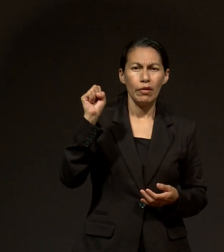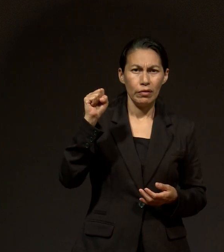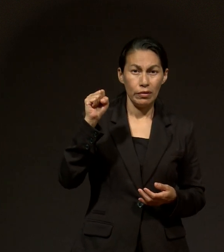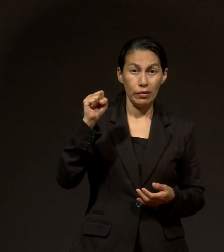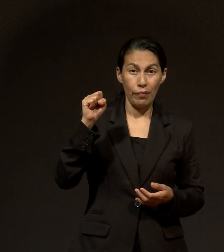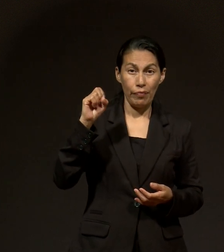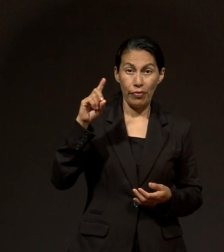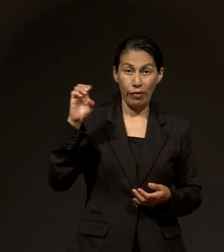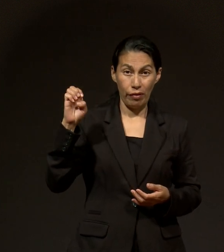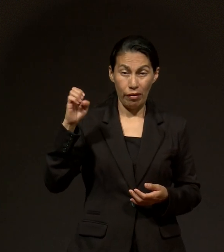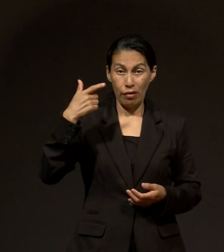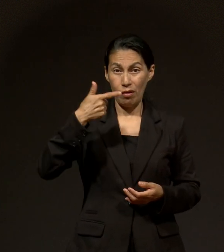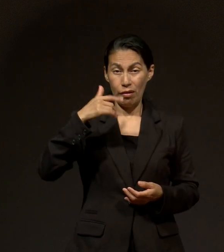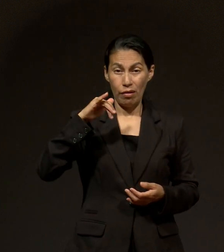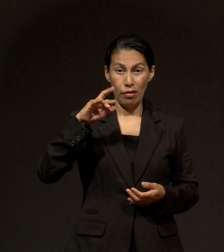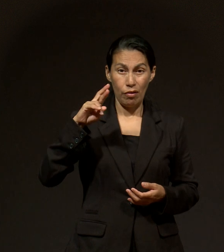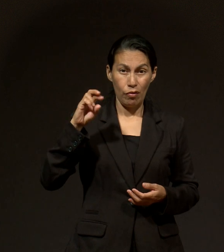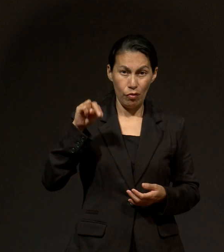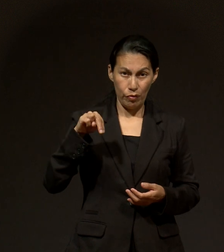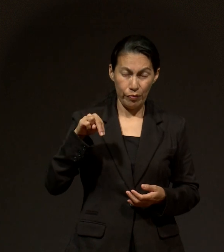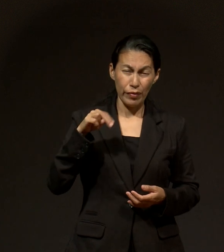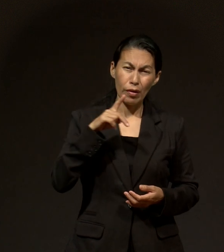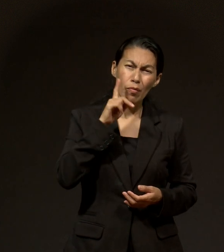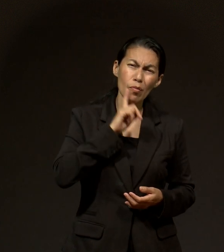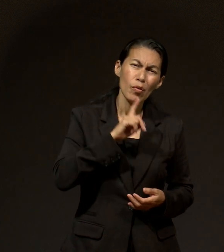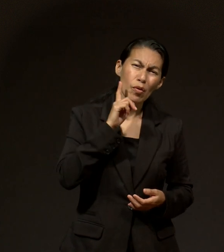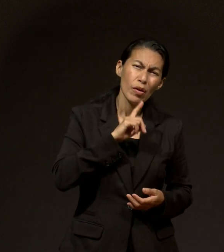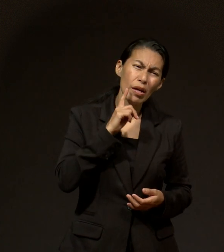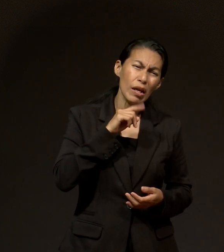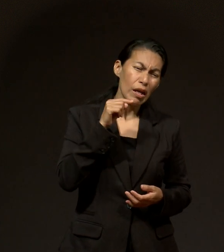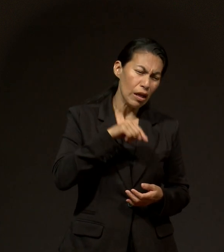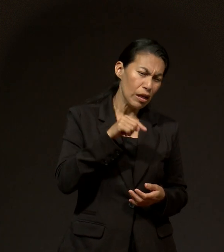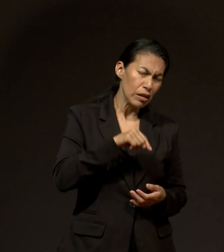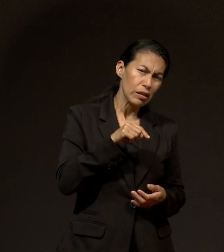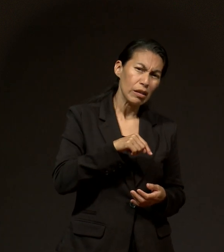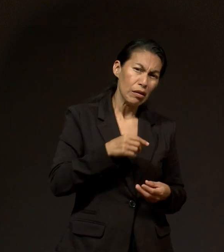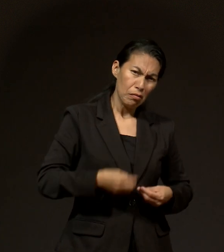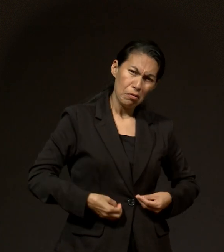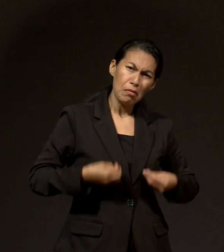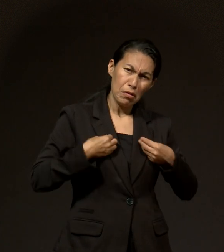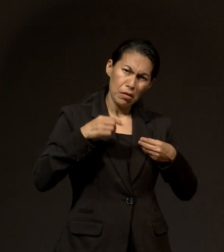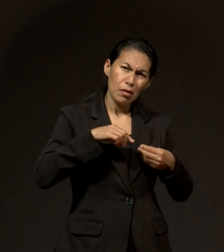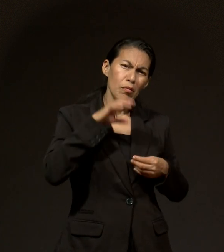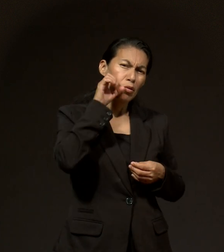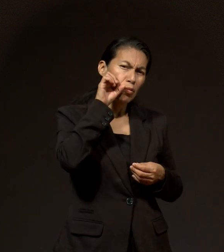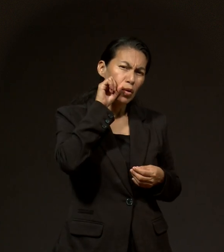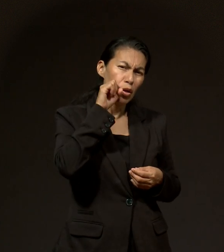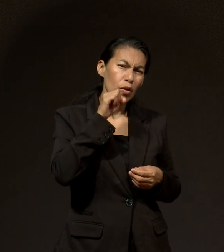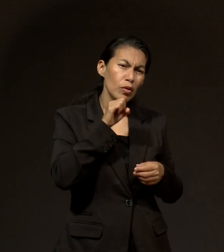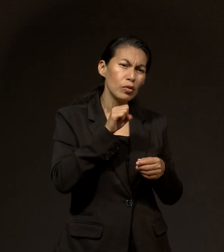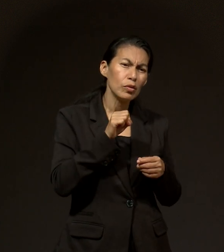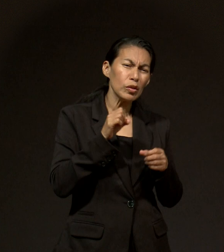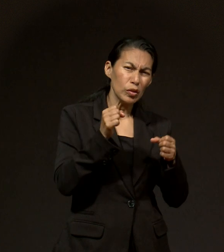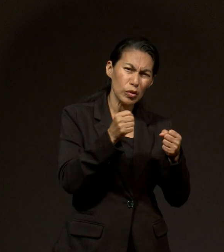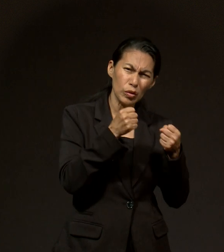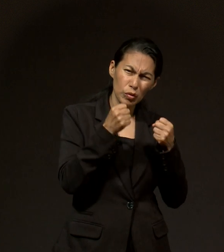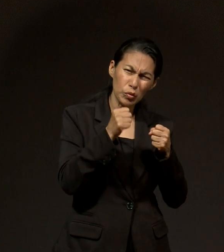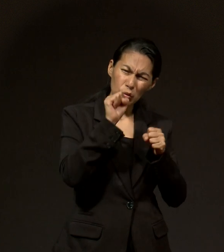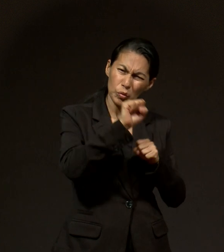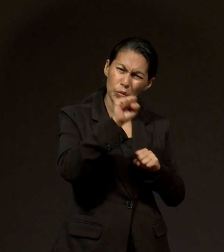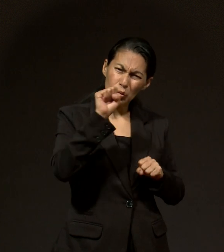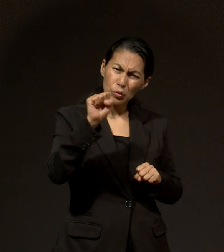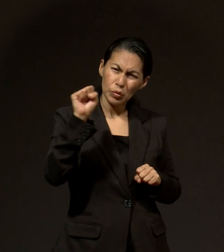aquí en nuestro medio Que le dio embolia Y estuvo en el Seguro Social aquí en Montemorelos